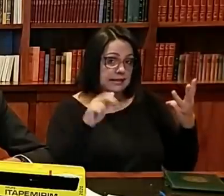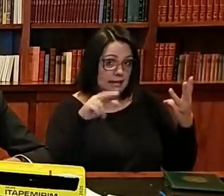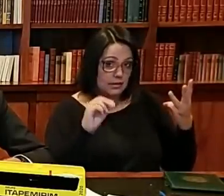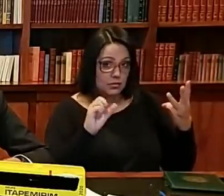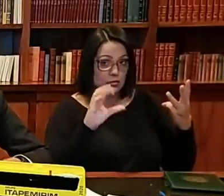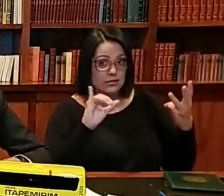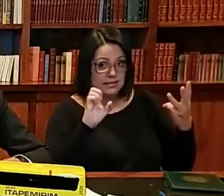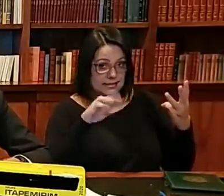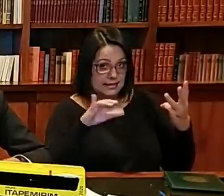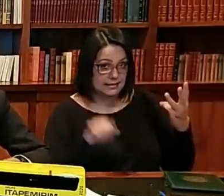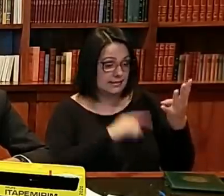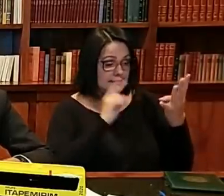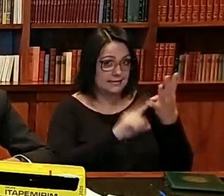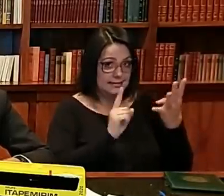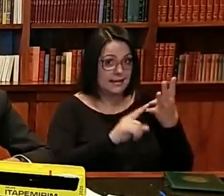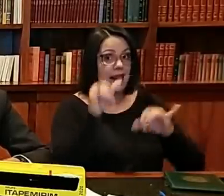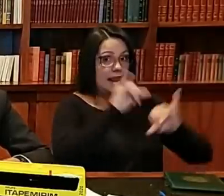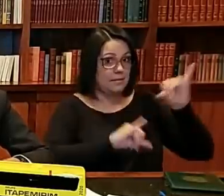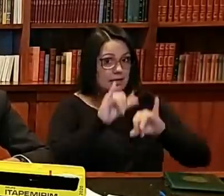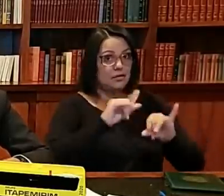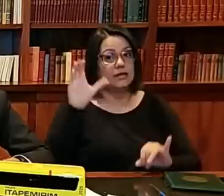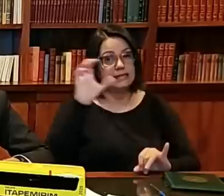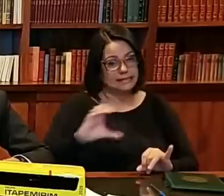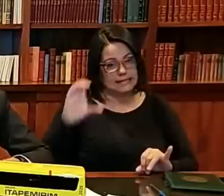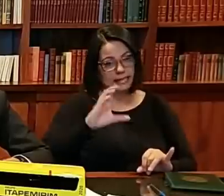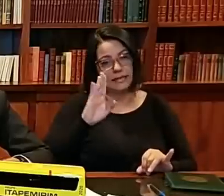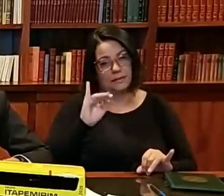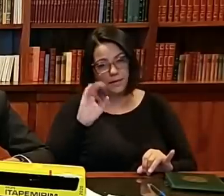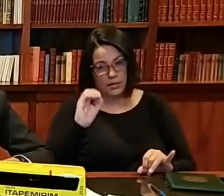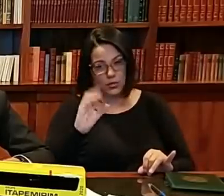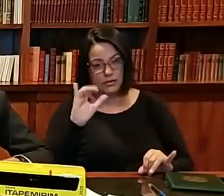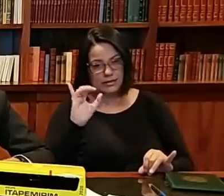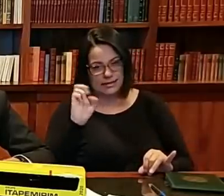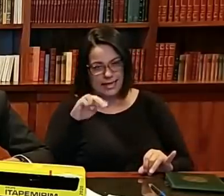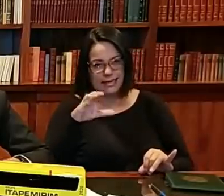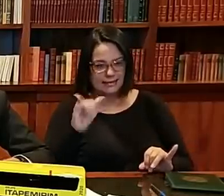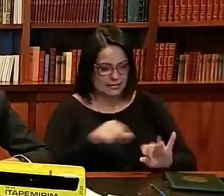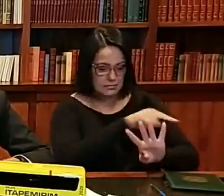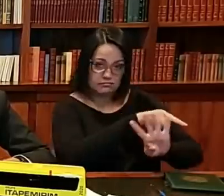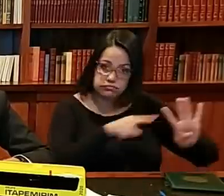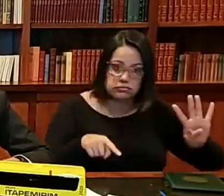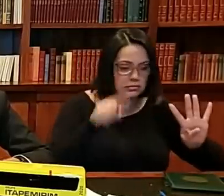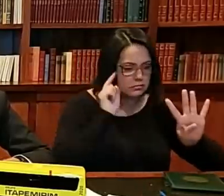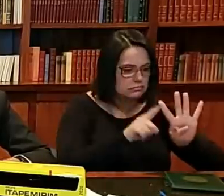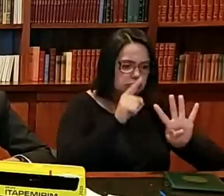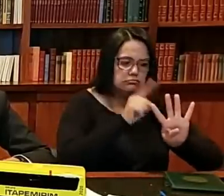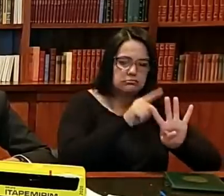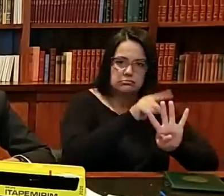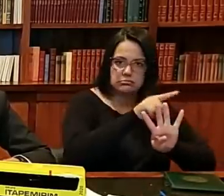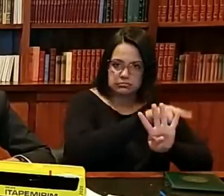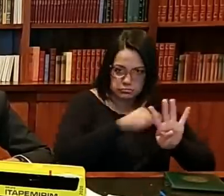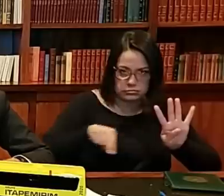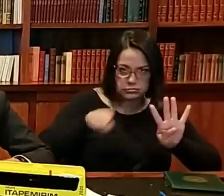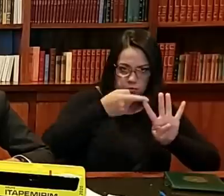de ciência biológicas, né, vamos dizer assim, de biociências. Isso aí, composto com o